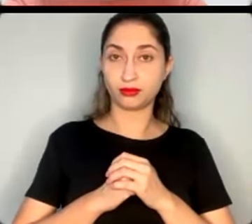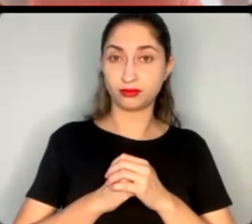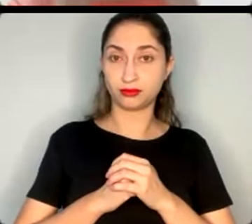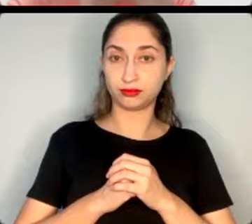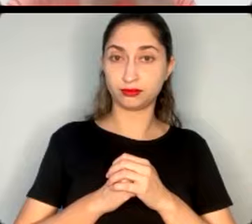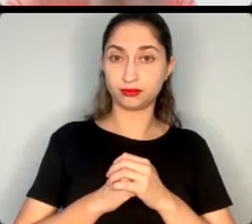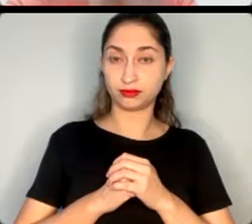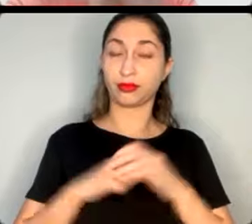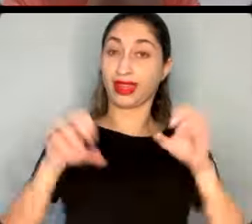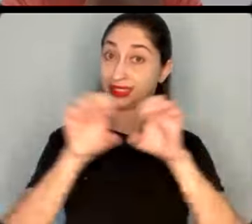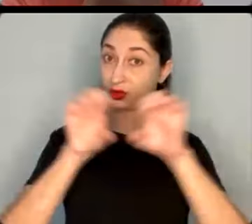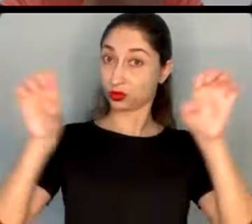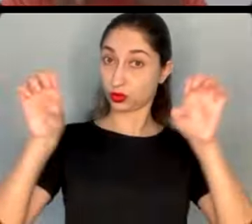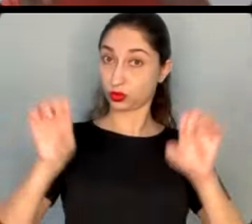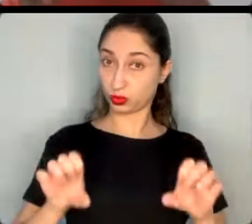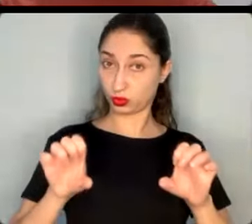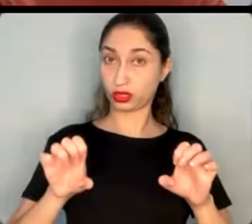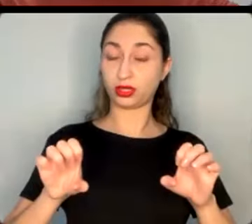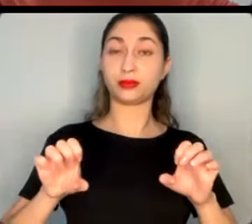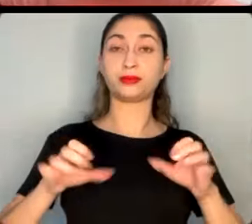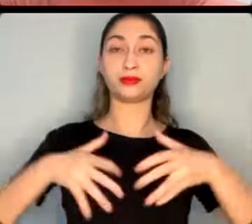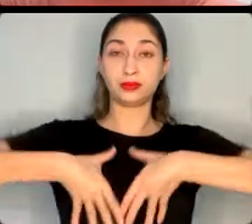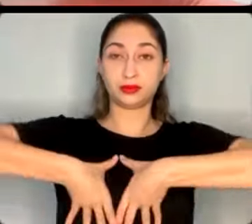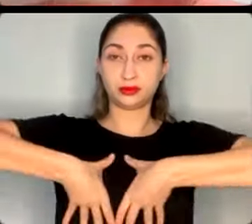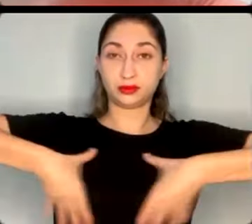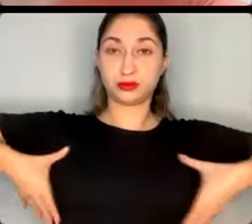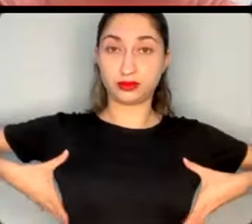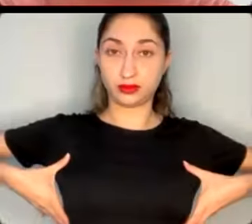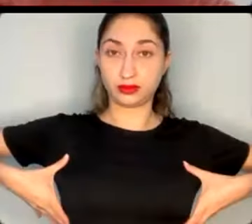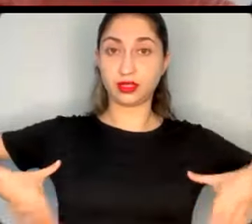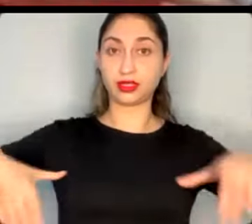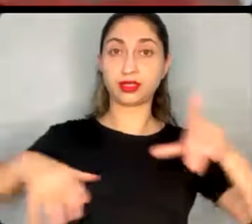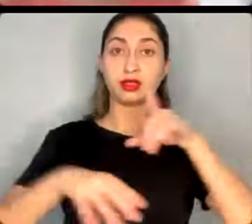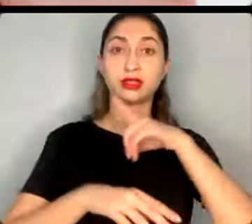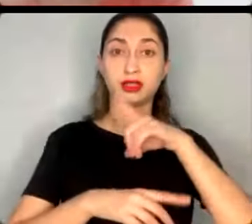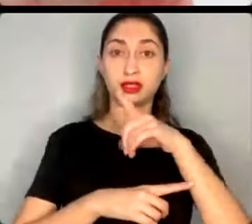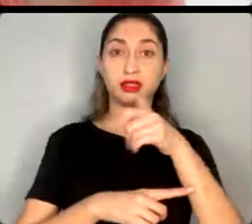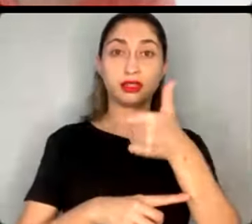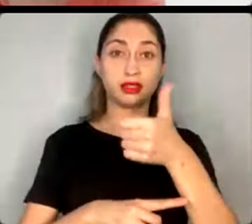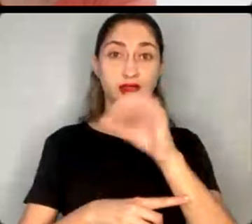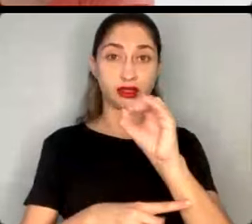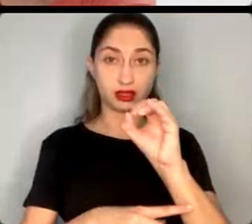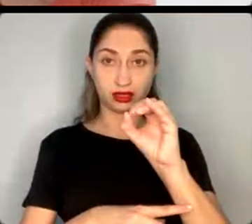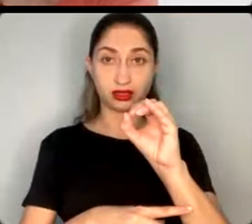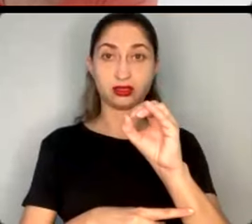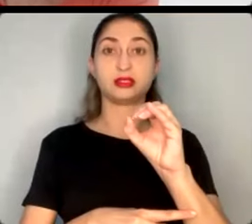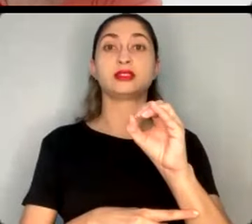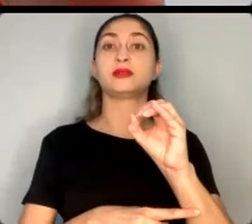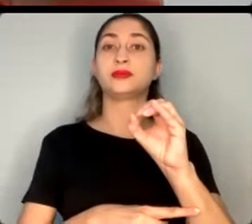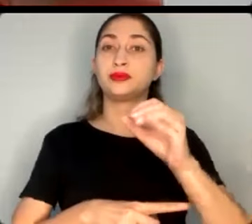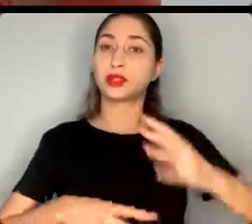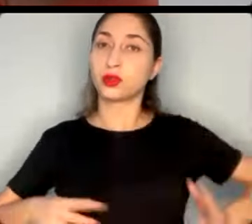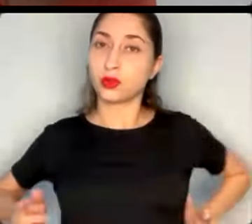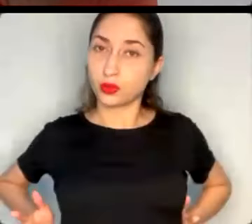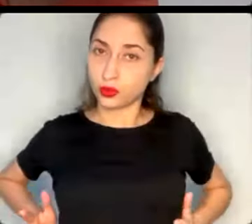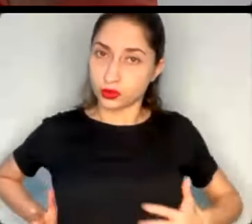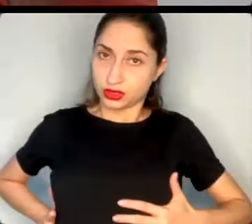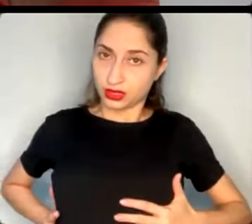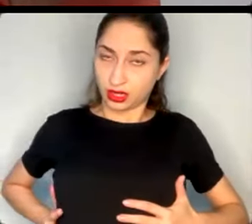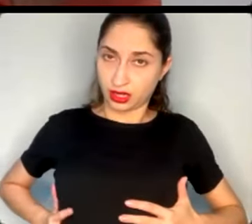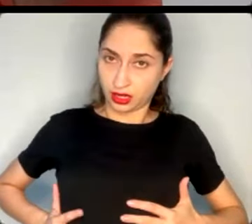do tórax com 10 costelas que formam o arco costal.